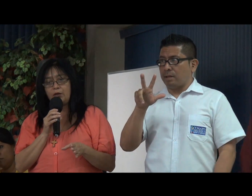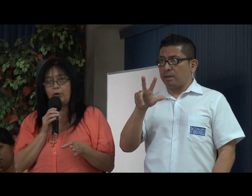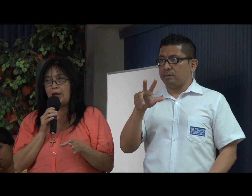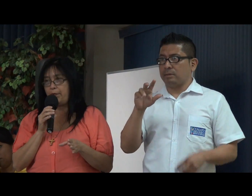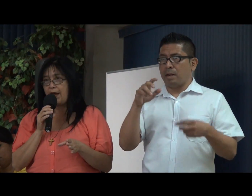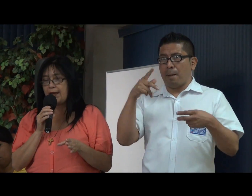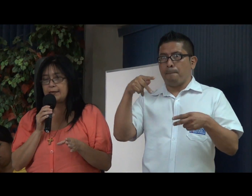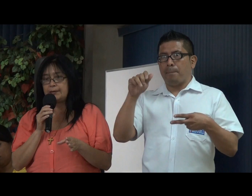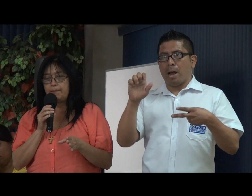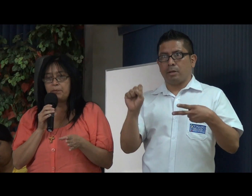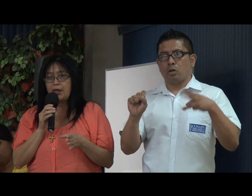en la PAES,